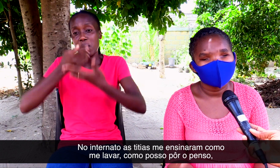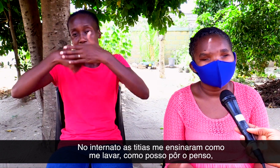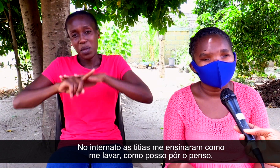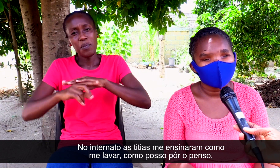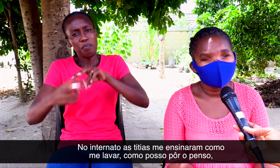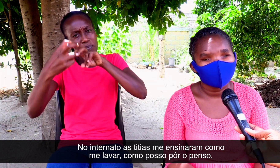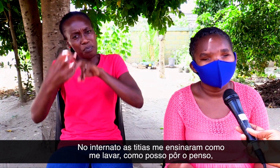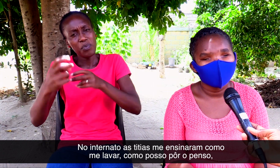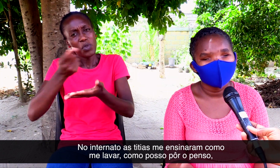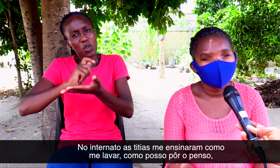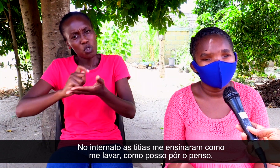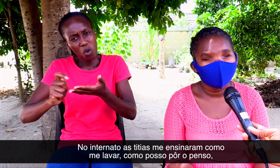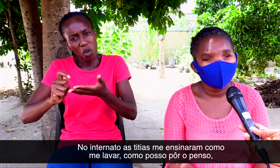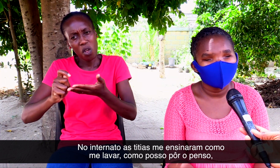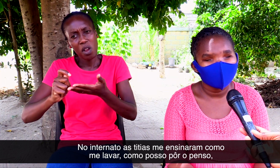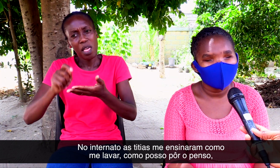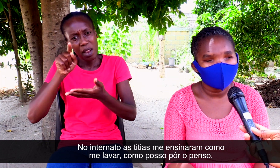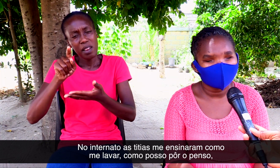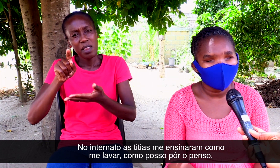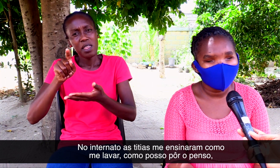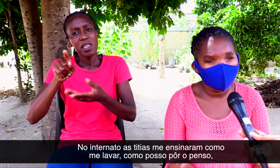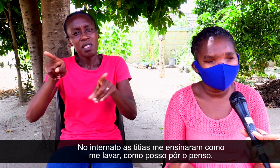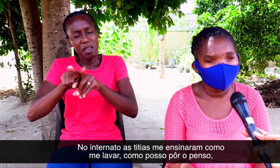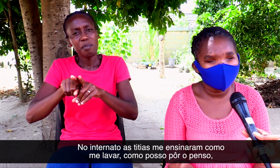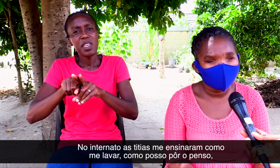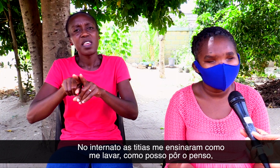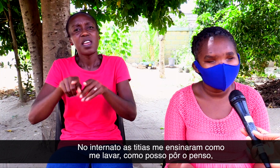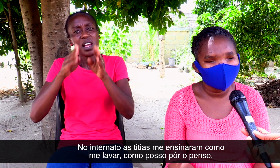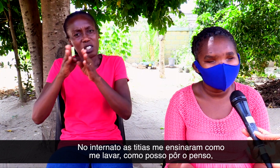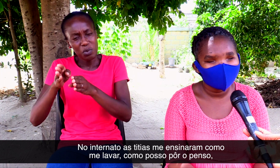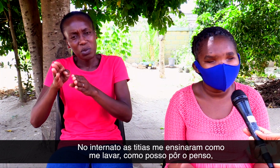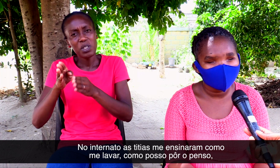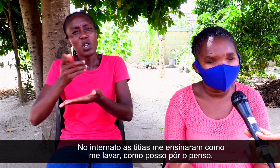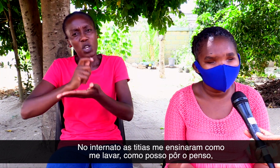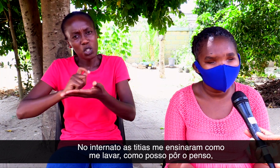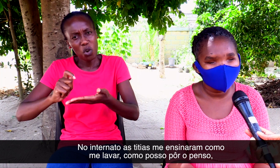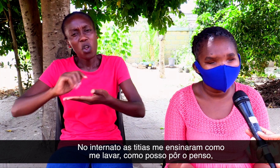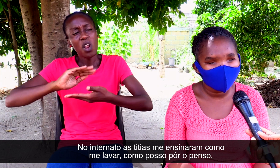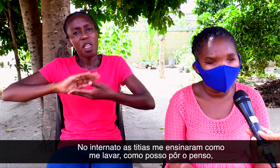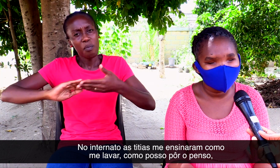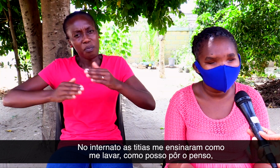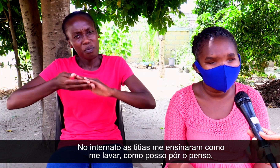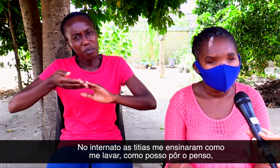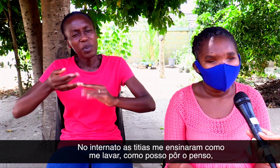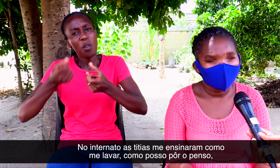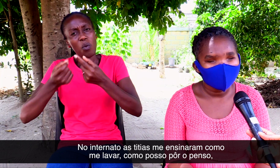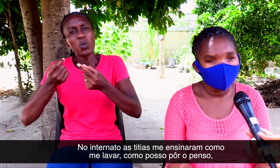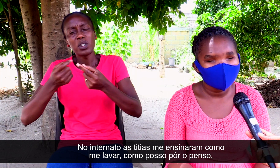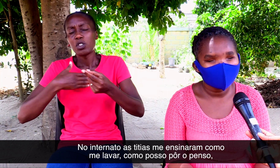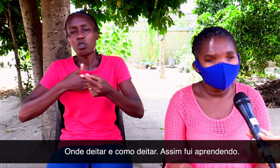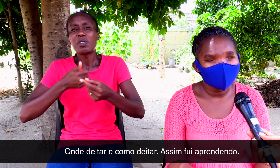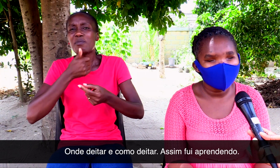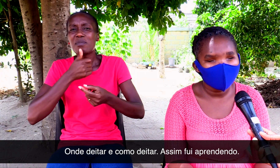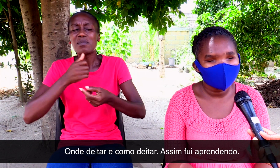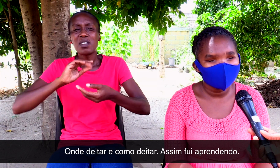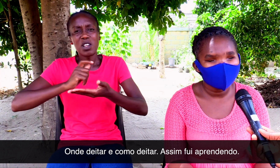titias me ensinaram como me lavar, como é que posso pôr os pensos, onde é que eu